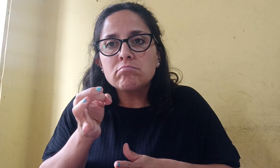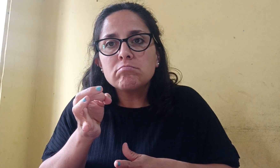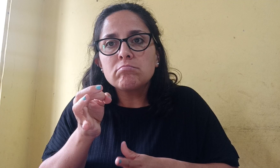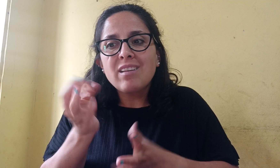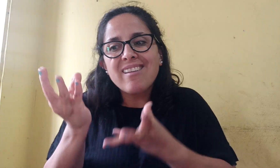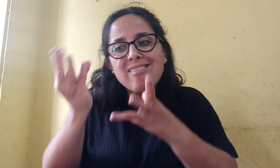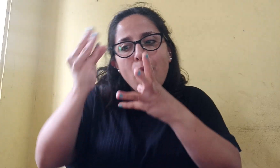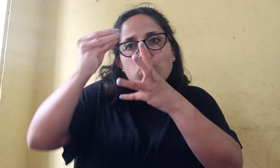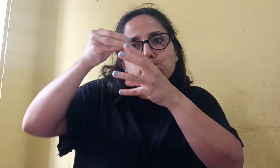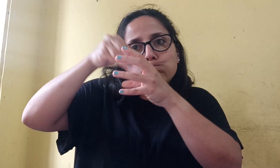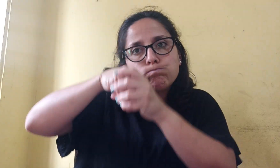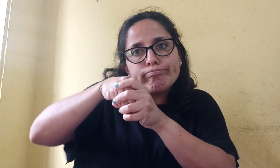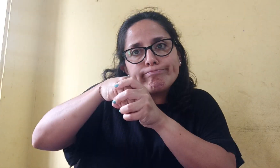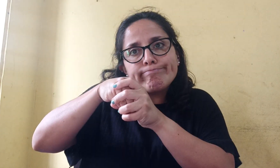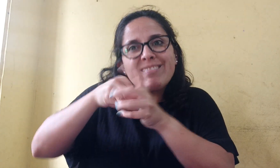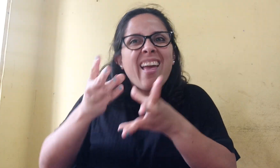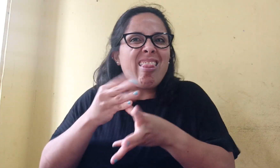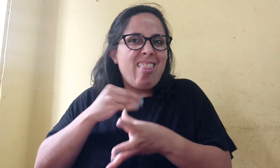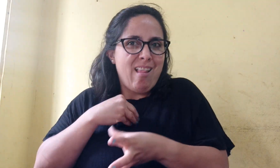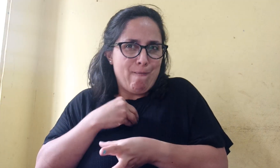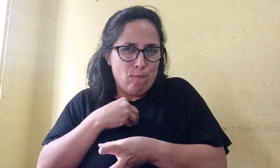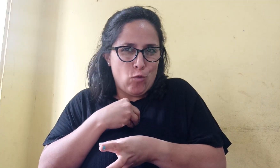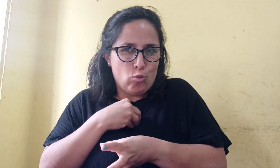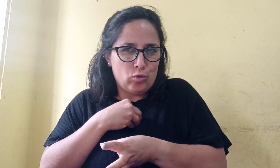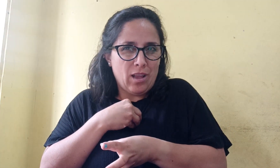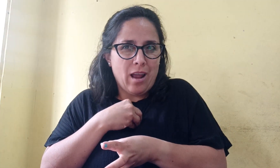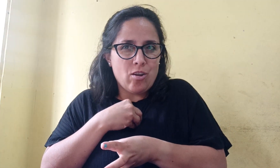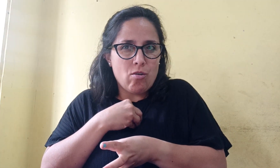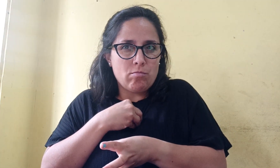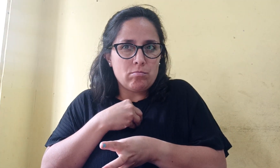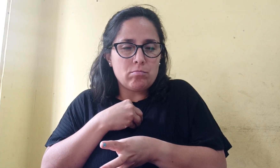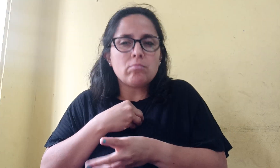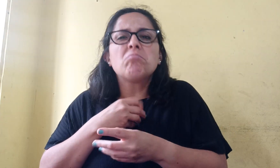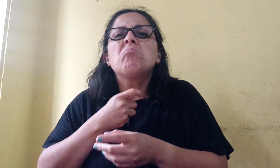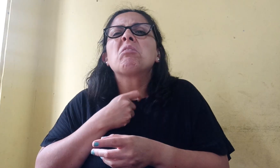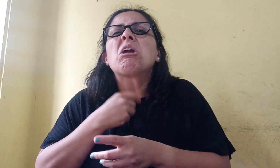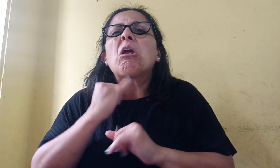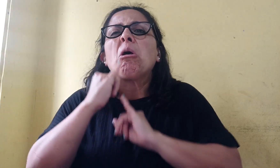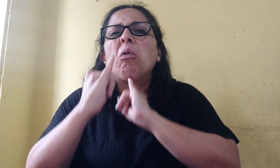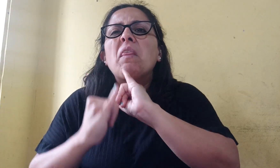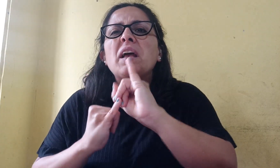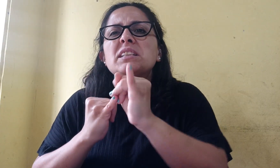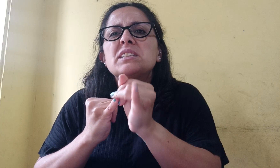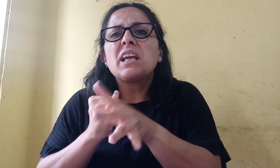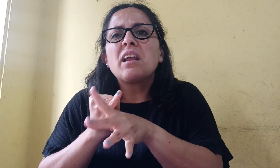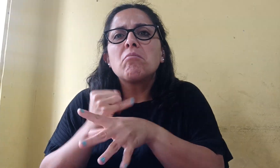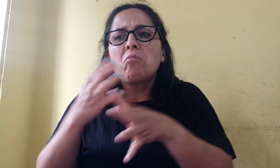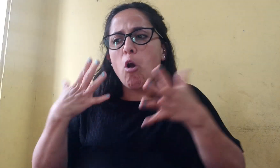esta rama voluntaria, que quiere decir todos los receptores que están en distintas partes del